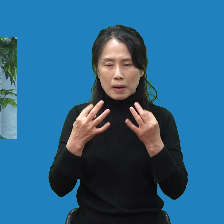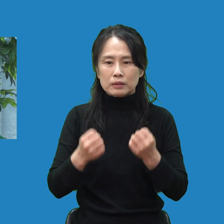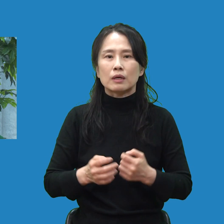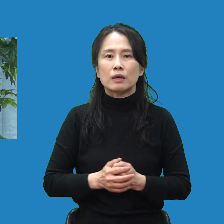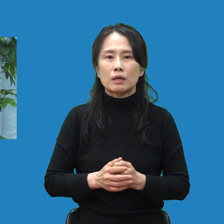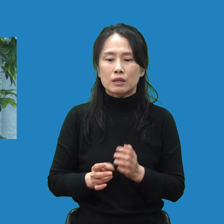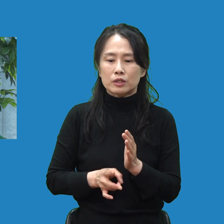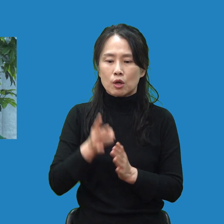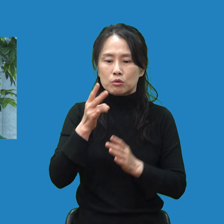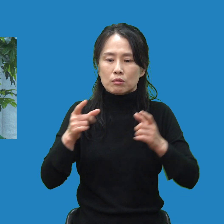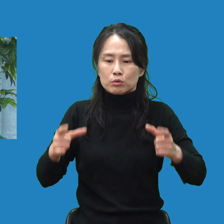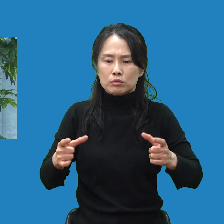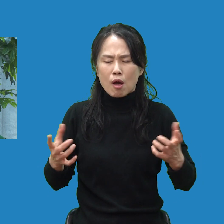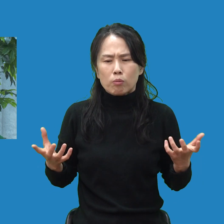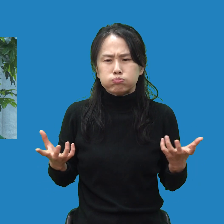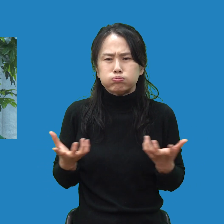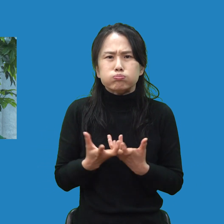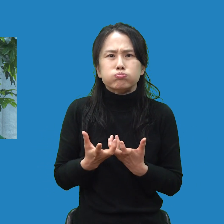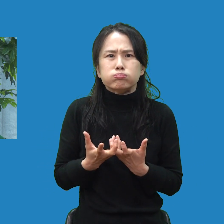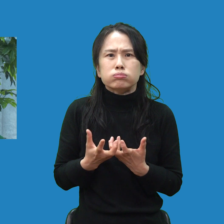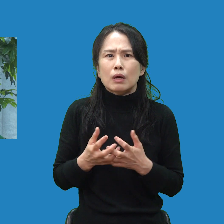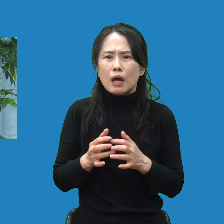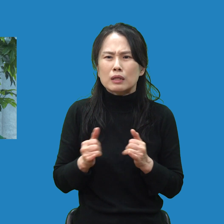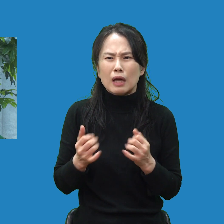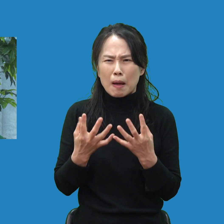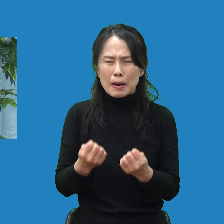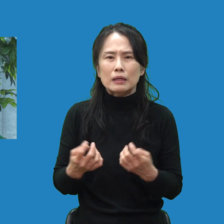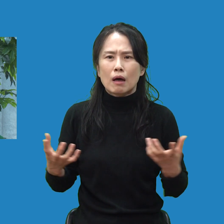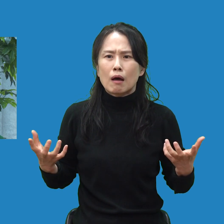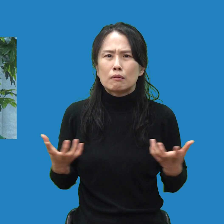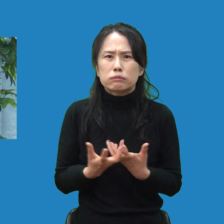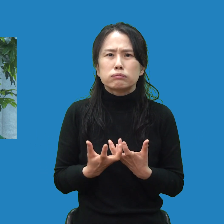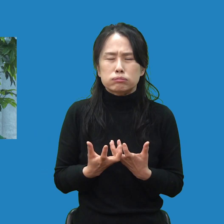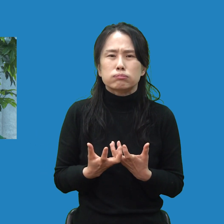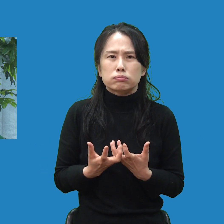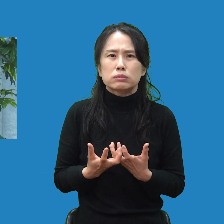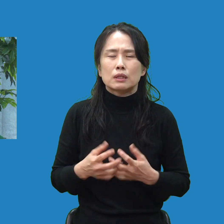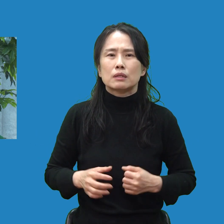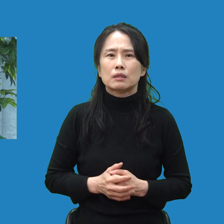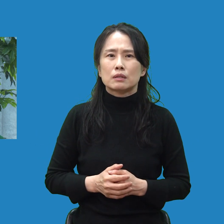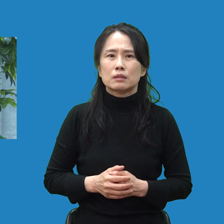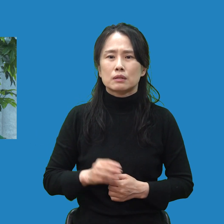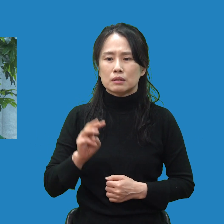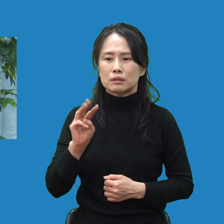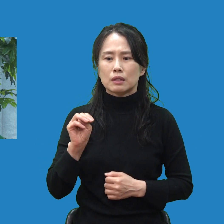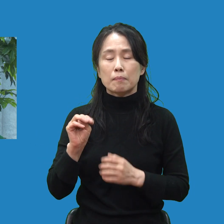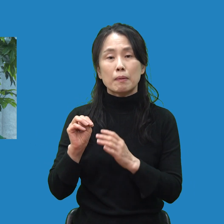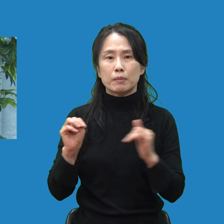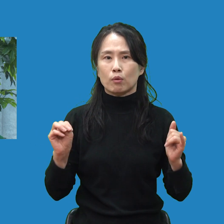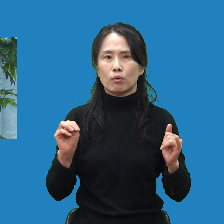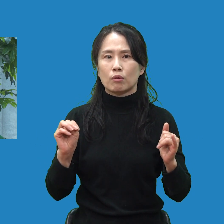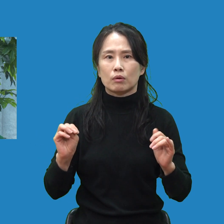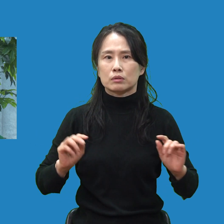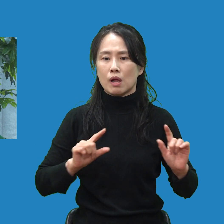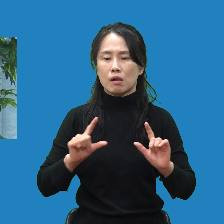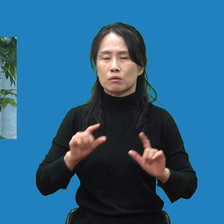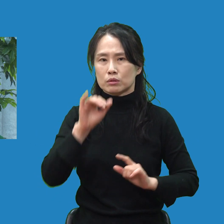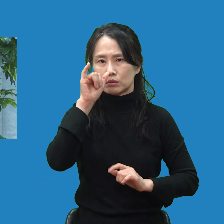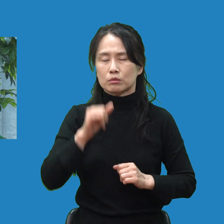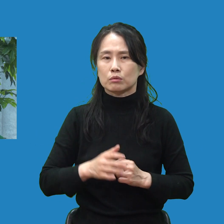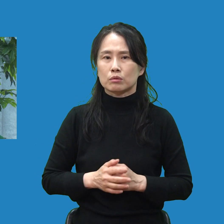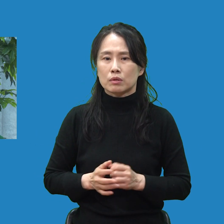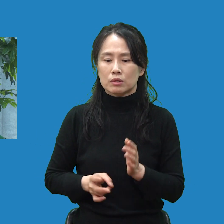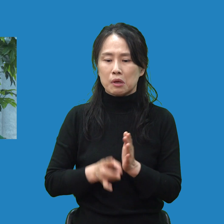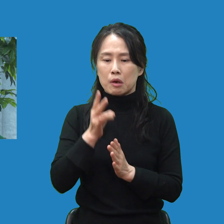요즘으로 쳐도 그 손바닥만한 도시에 인구 3만 명이 살았어요. 예수님